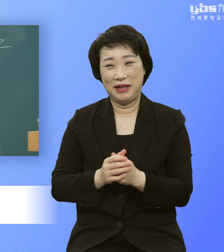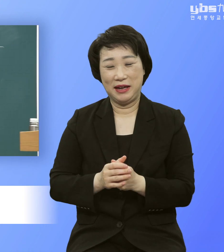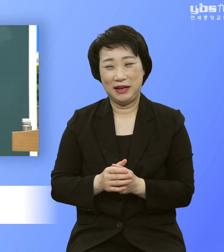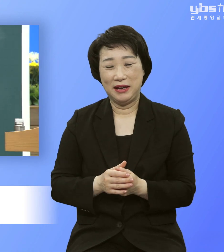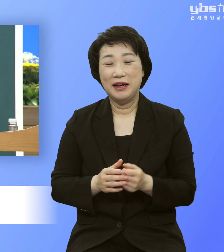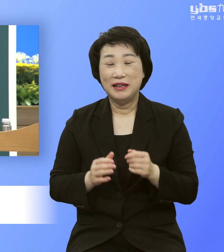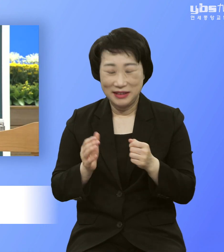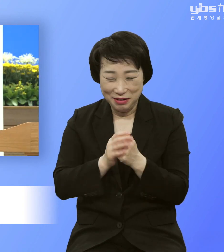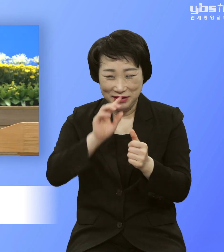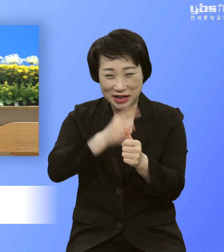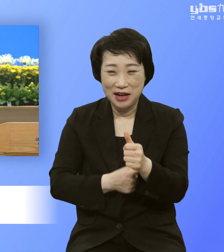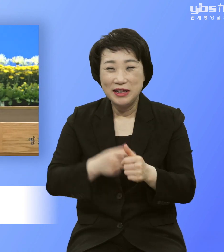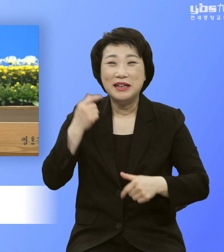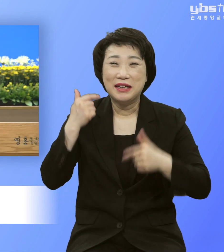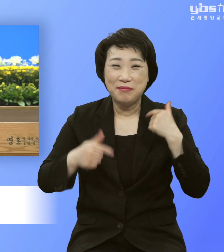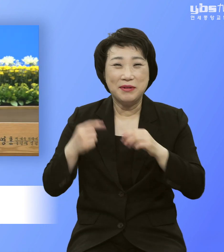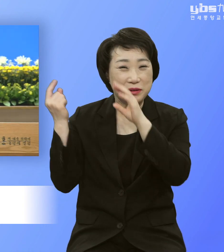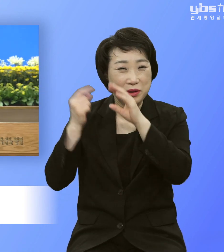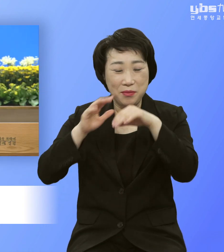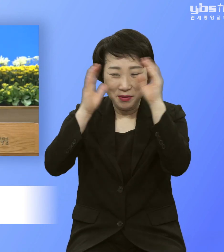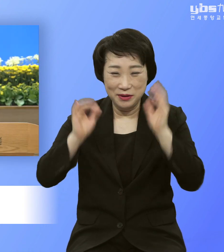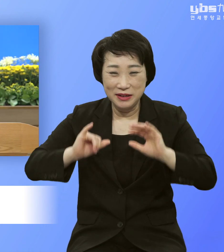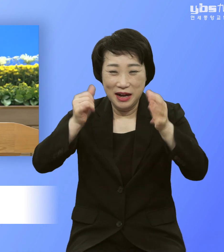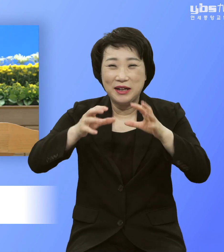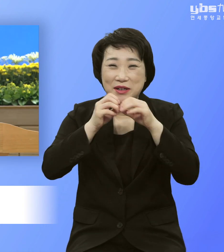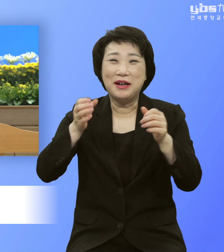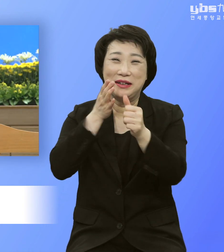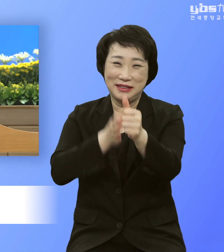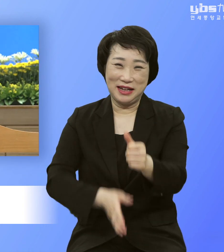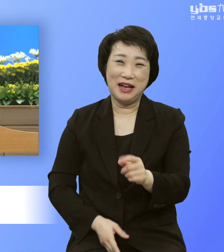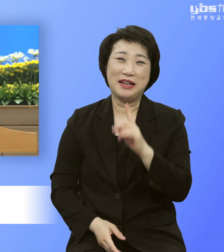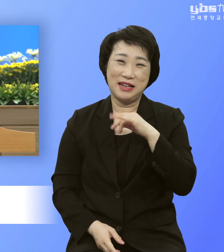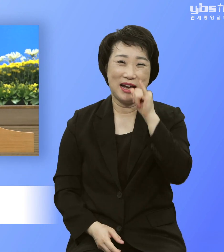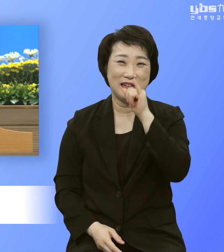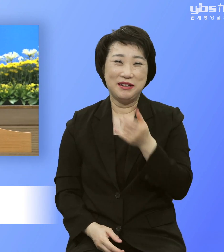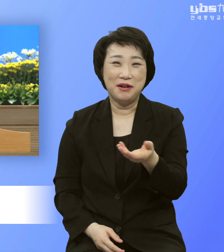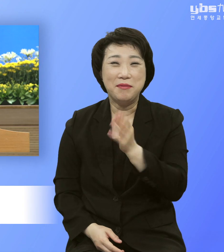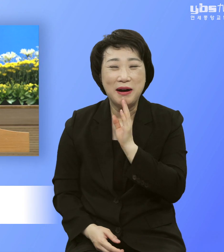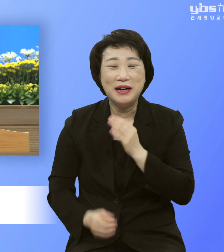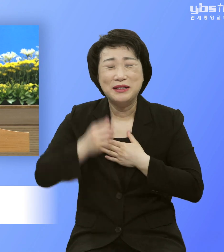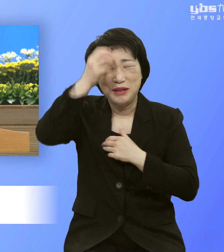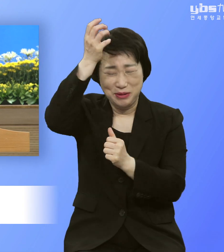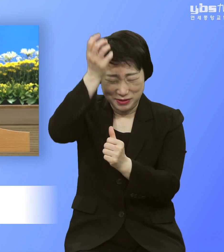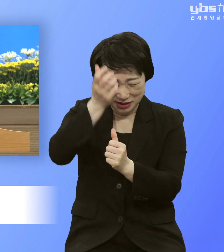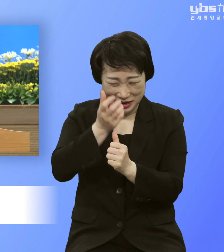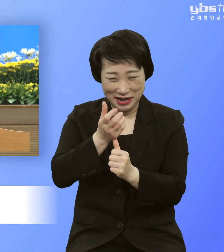그래서 이 기쁜 소식을 온 세상 전하세요 그러잖아요. 성령이 오셨네.